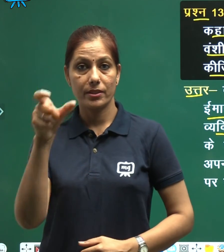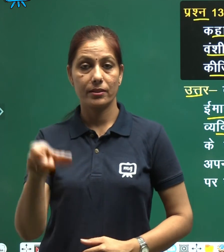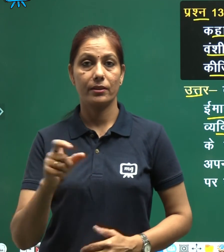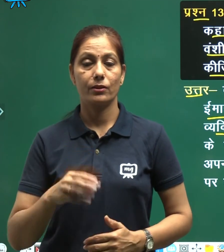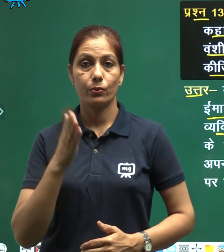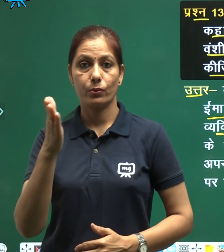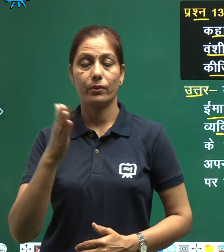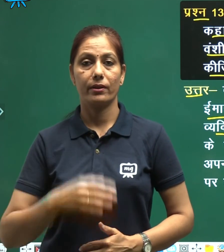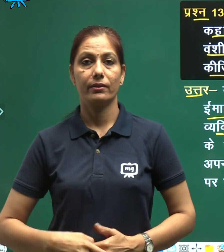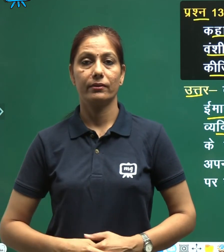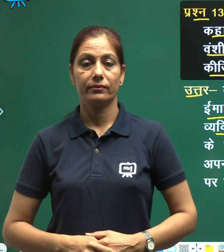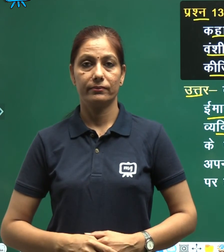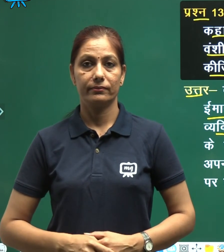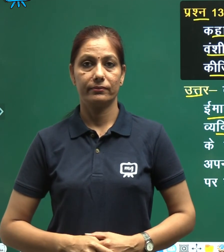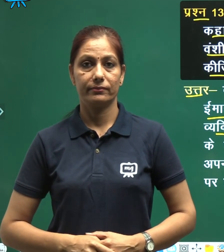जिन्होंने